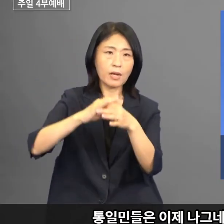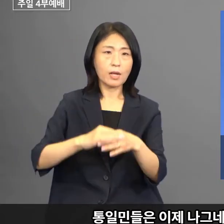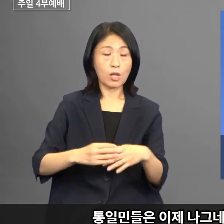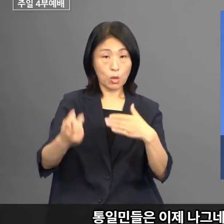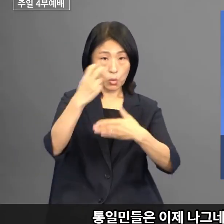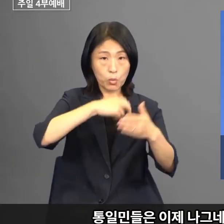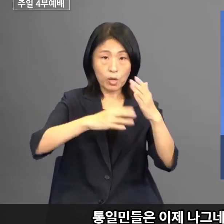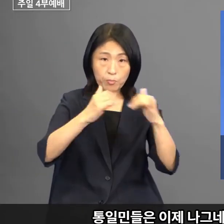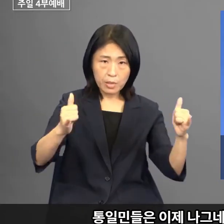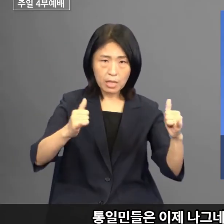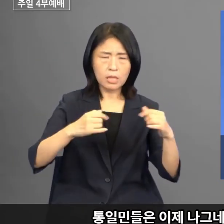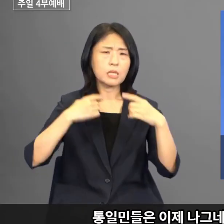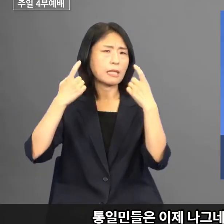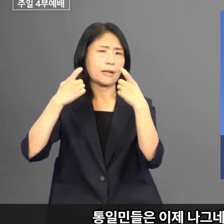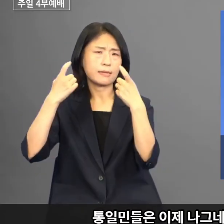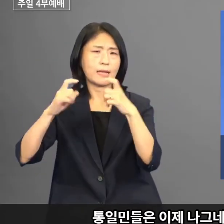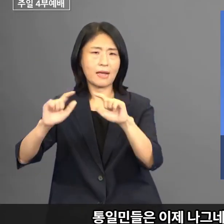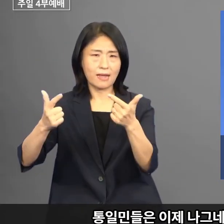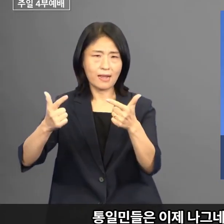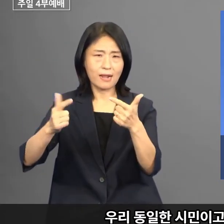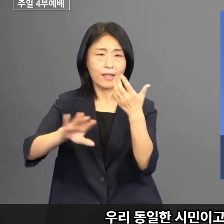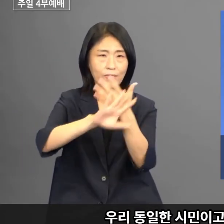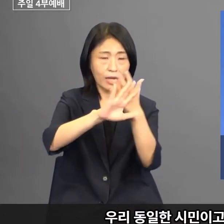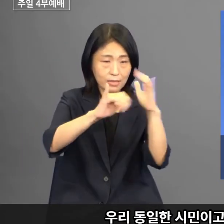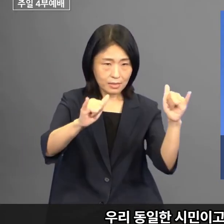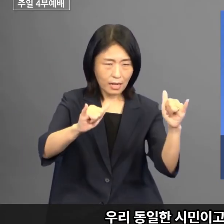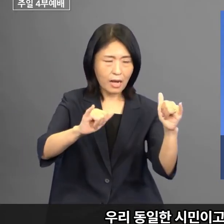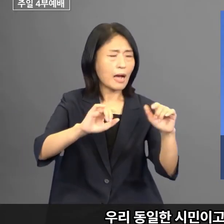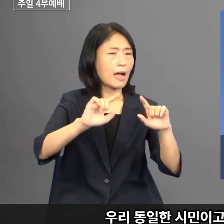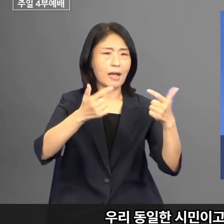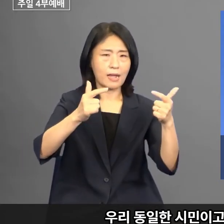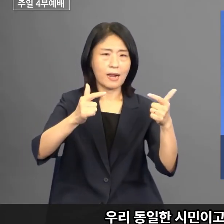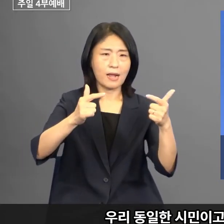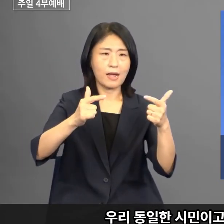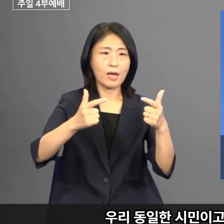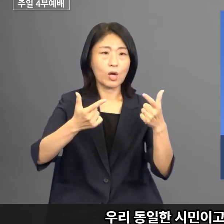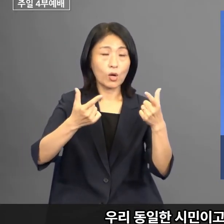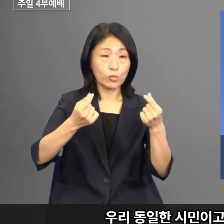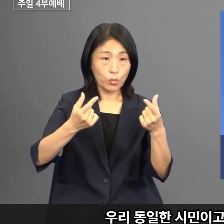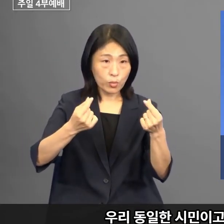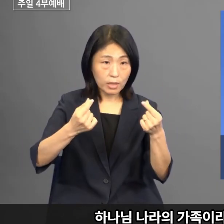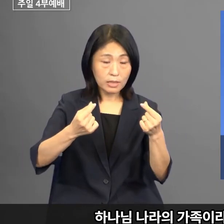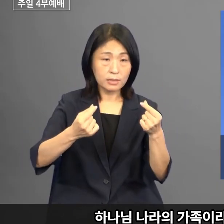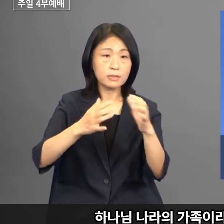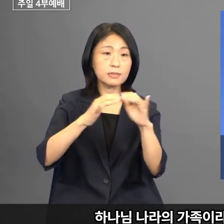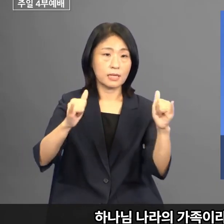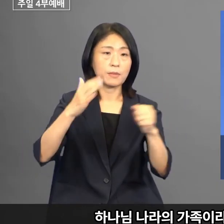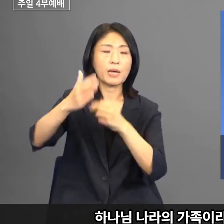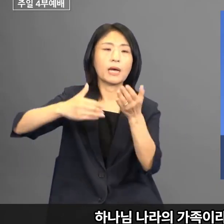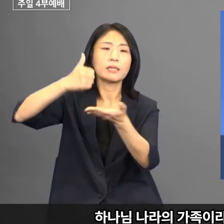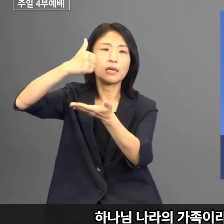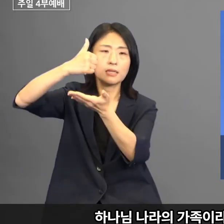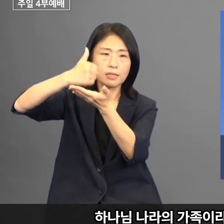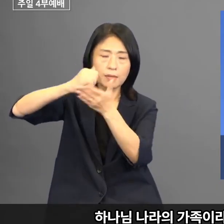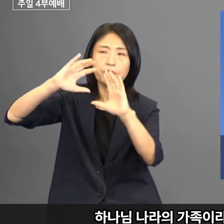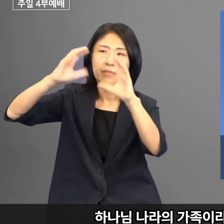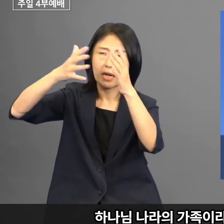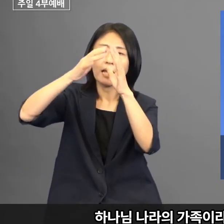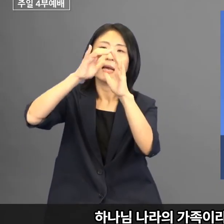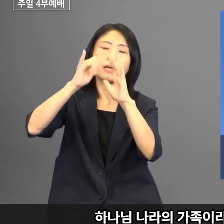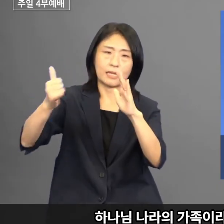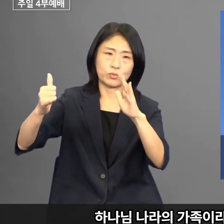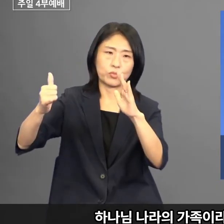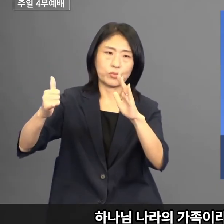이제 나그네가 아니라 외국인이 아니라 우리의 동일한 시민이고 하나님 나라의 백성이고 하나님 나라의